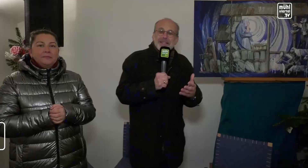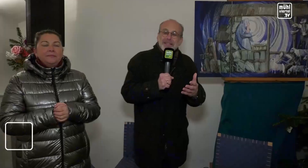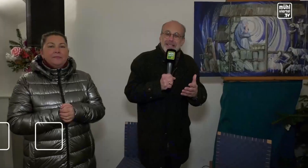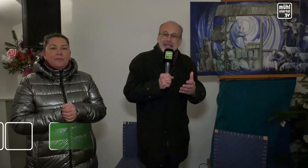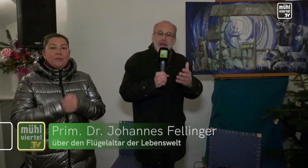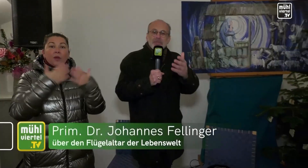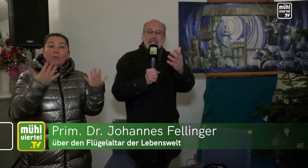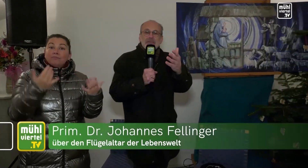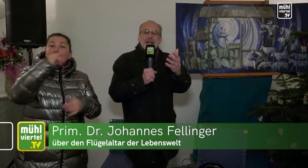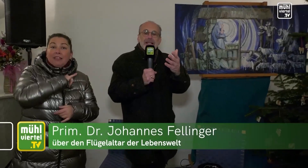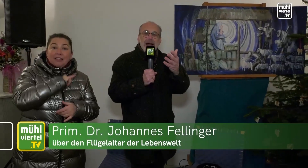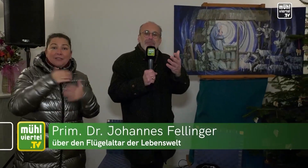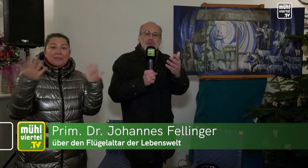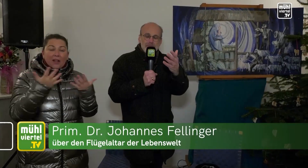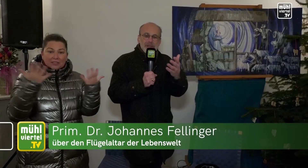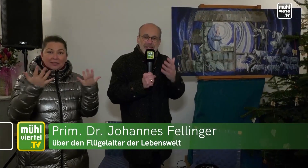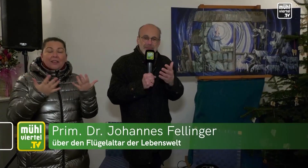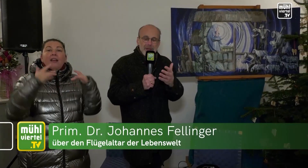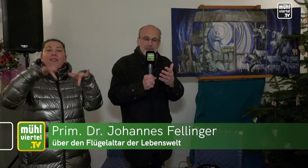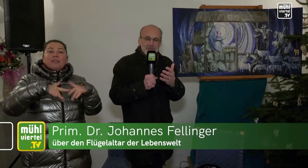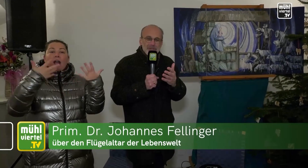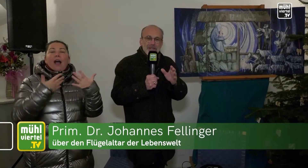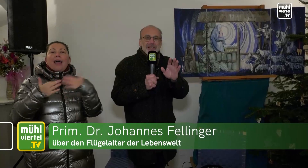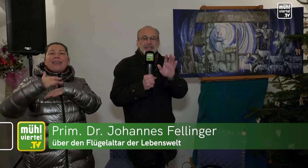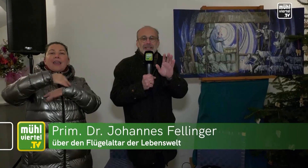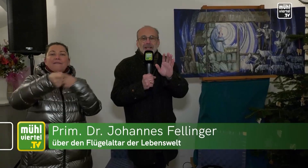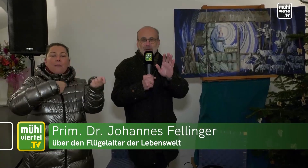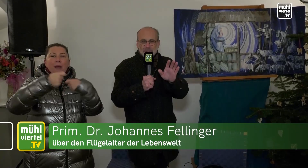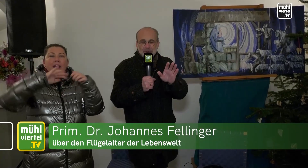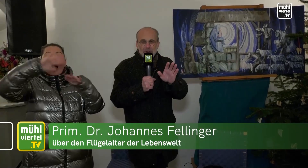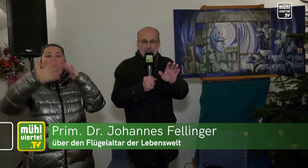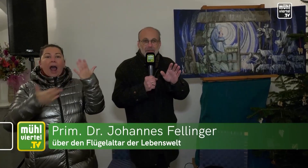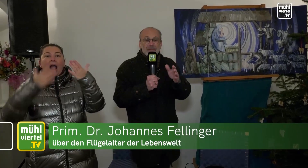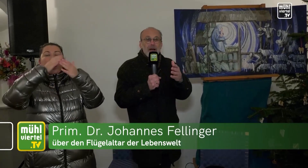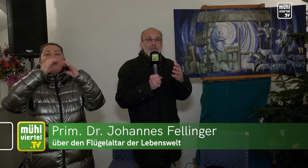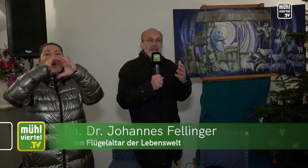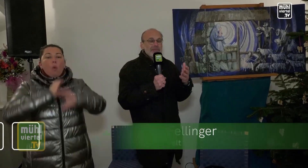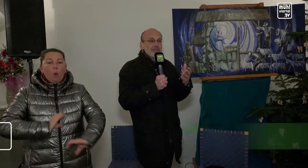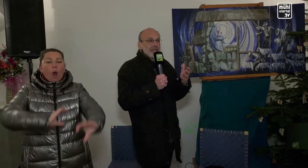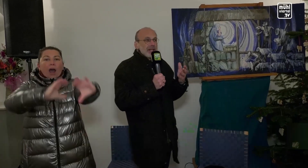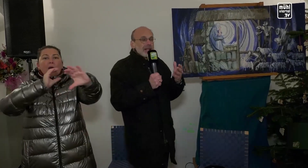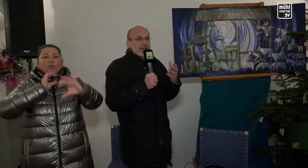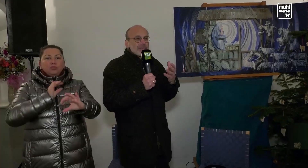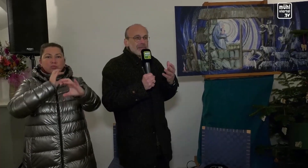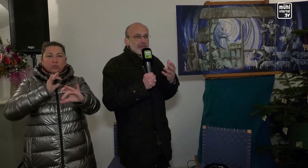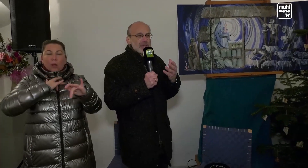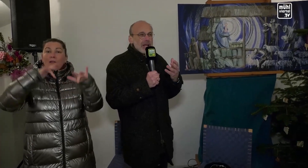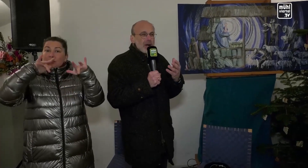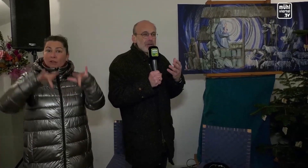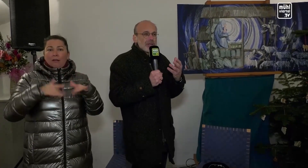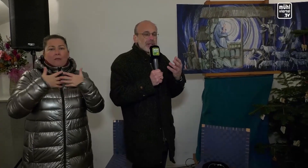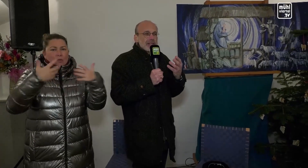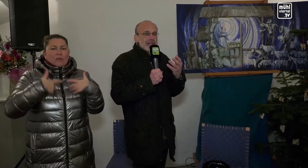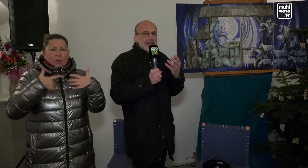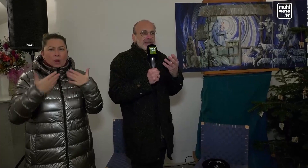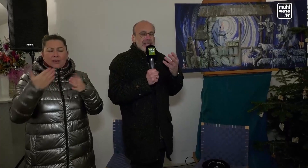Es ist interessant, wir haben die Käfermarkter Alphornbläser bei uns, große Freude, aber wir haben hier etwas, was